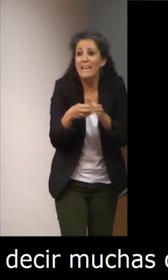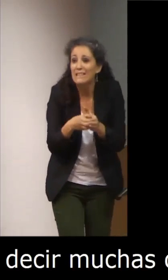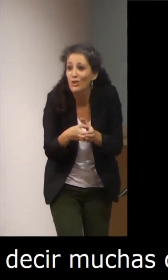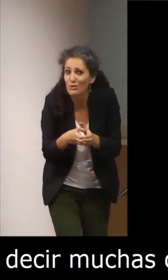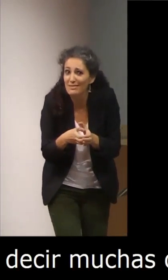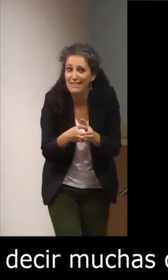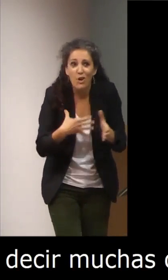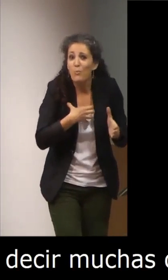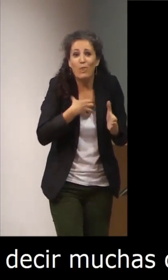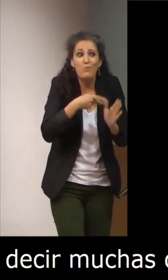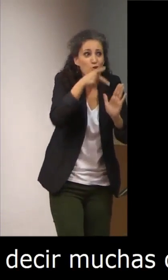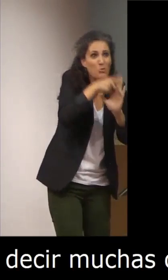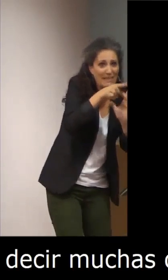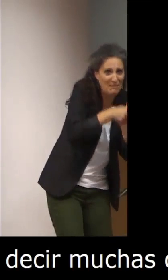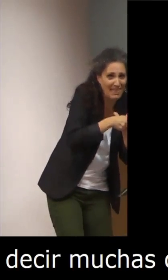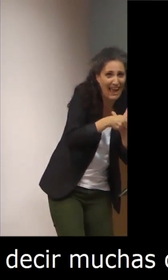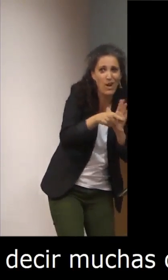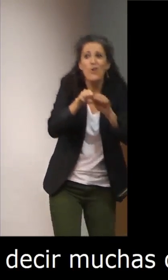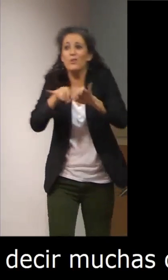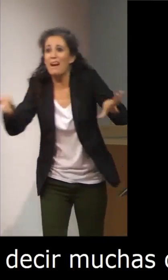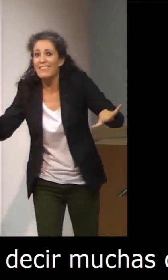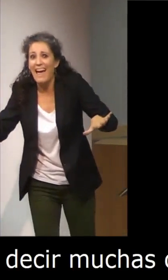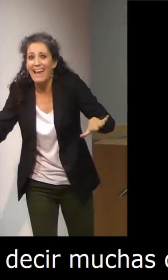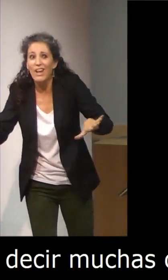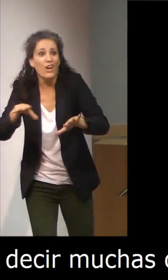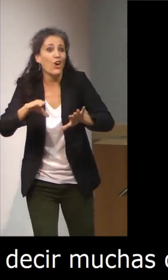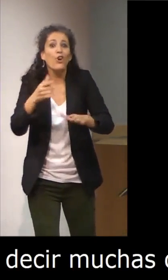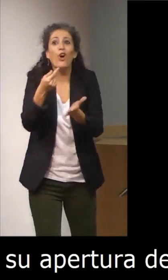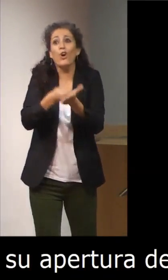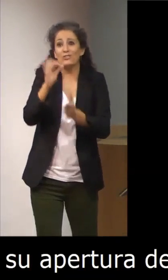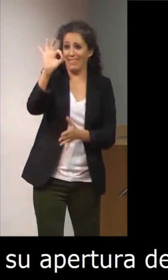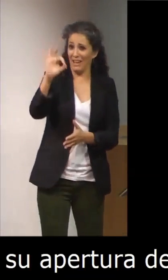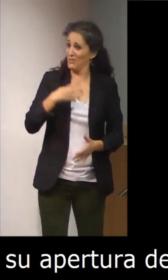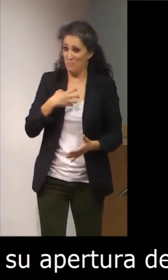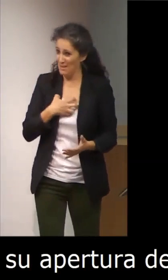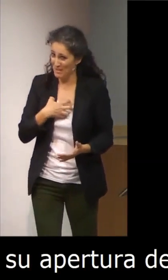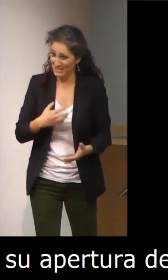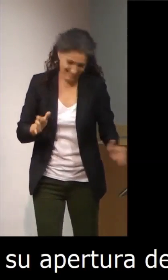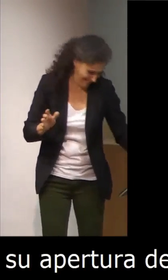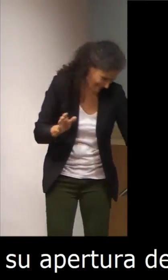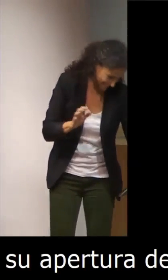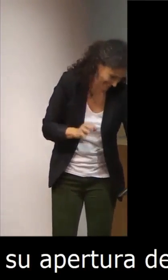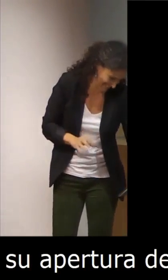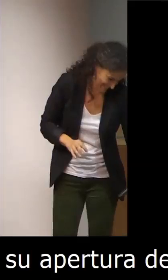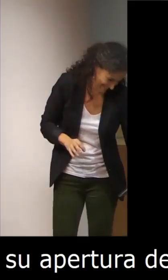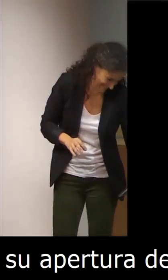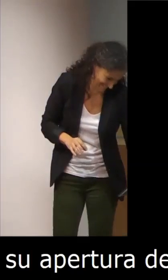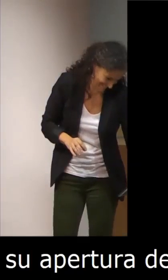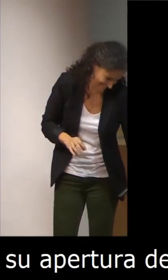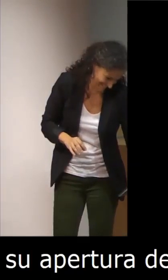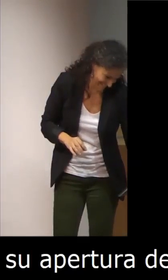Mónica somos un equipo pequeño no podemos normativizar normalizar a coste cero